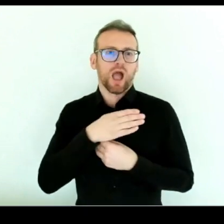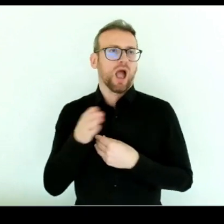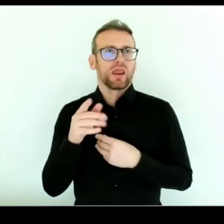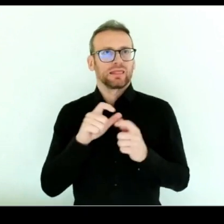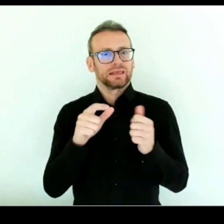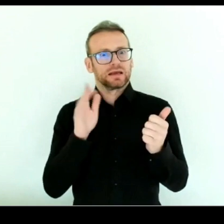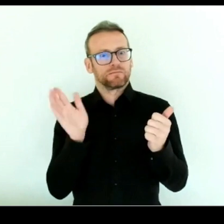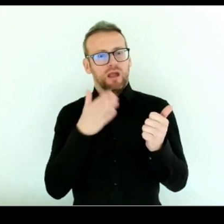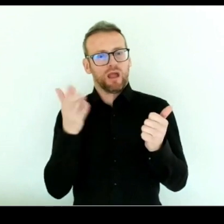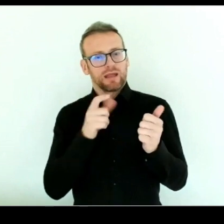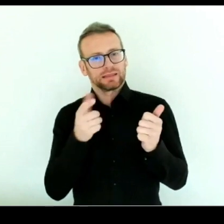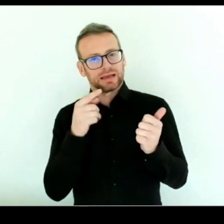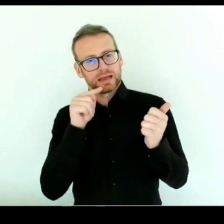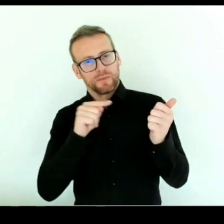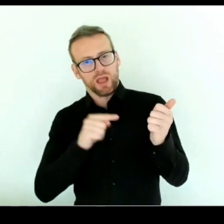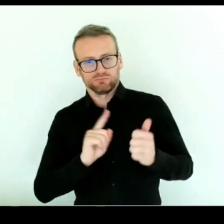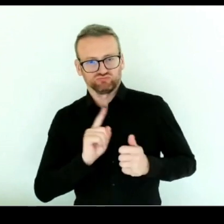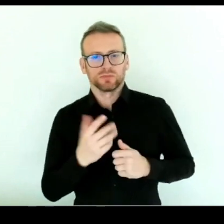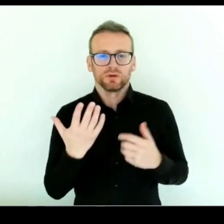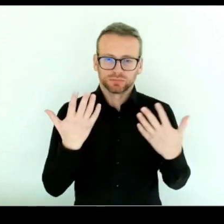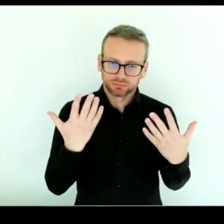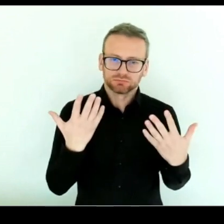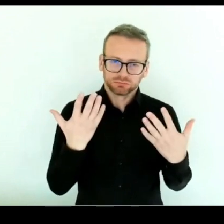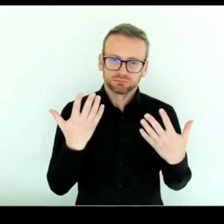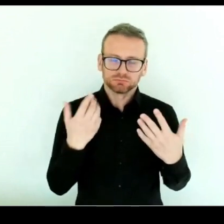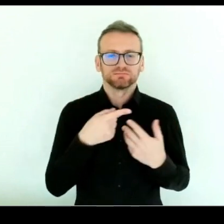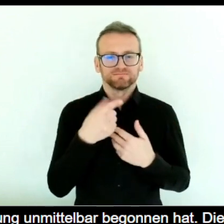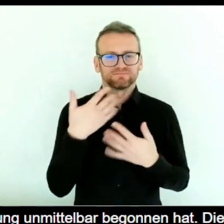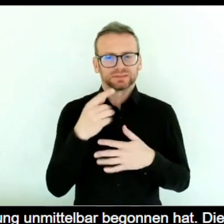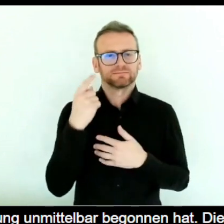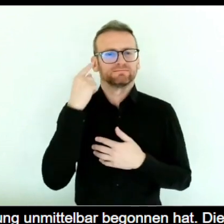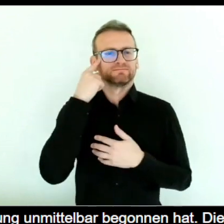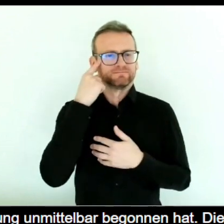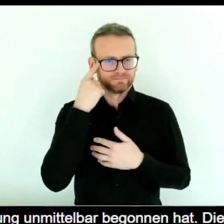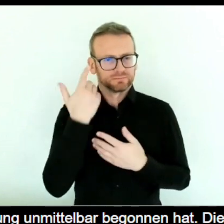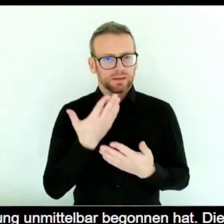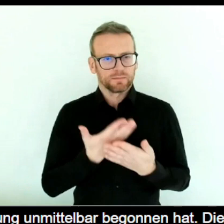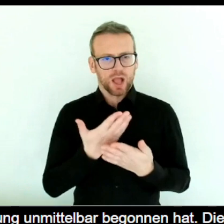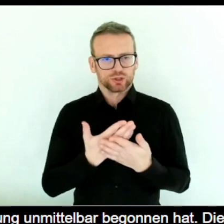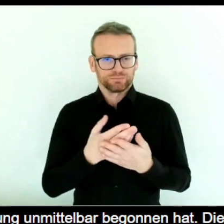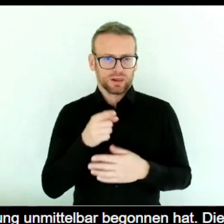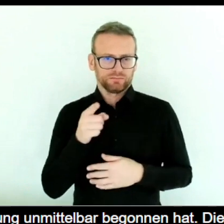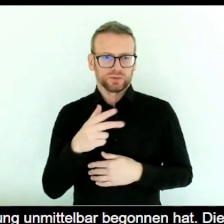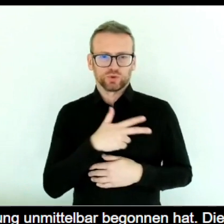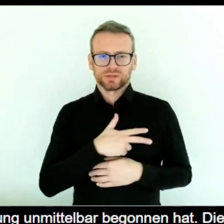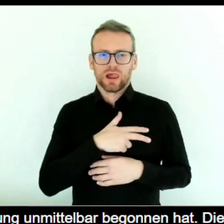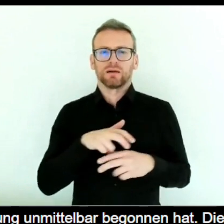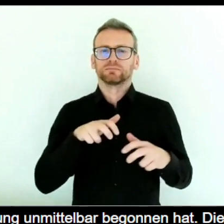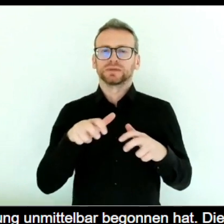-Kitas. Ein wirklich wichtiges Thema, denn der Bund hat zu unserem großen Bedauern ja entschieden, diese